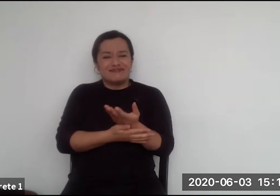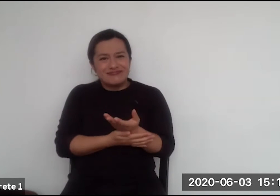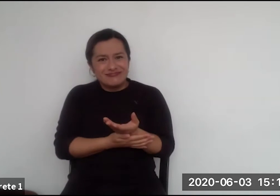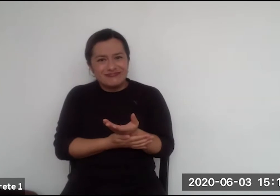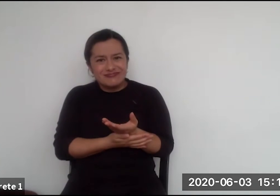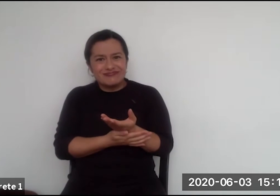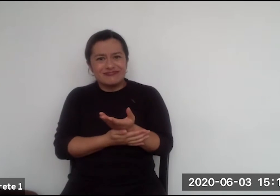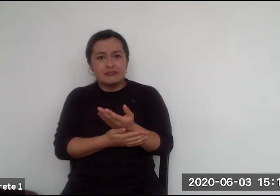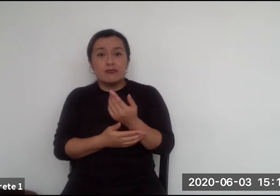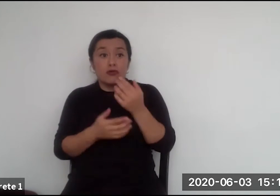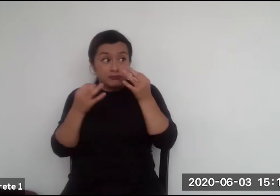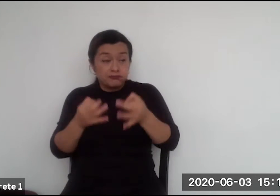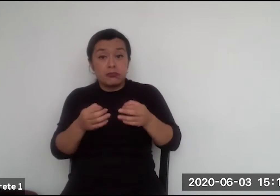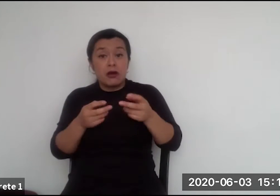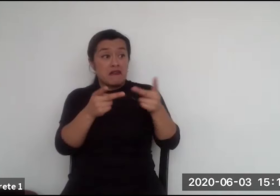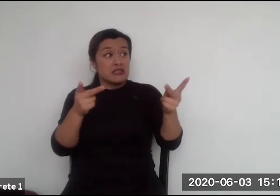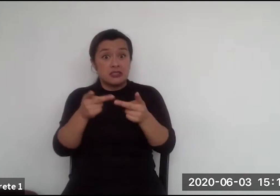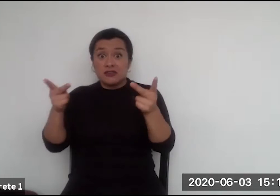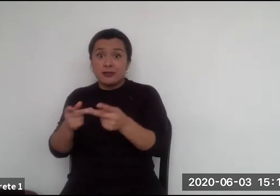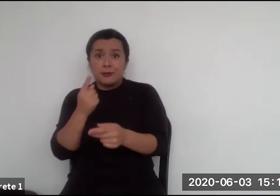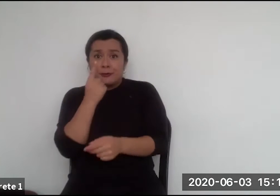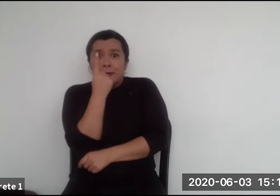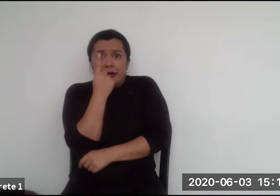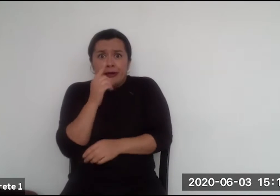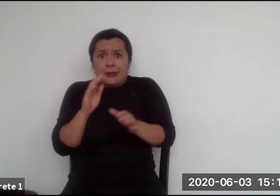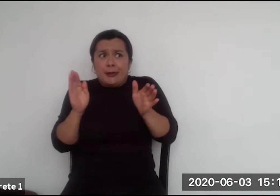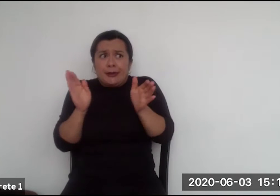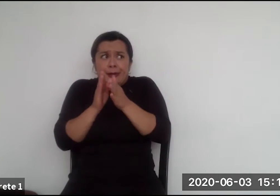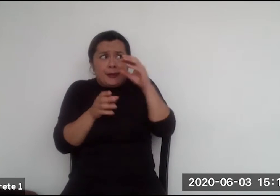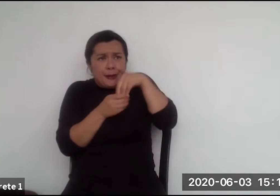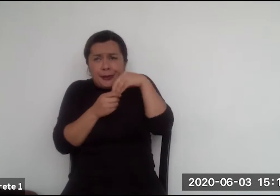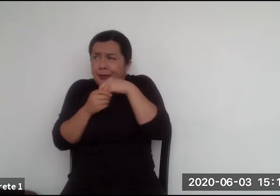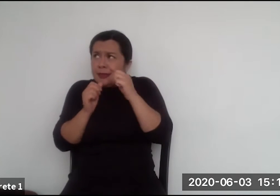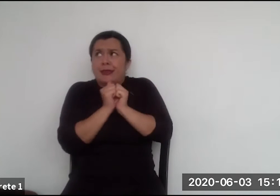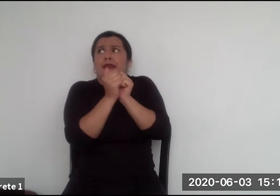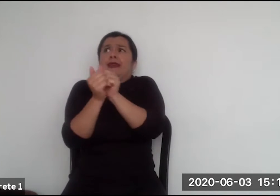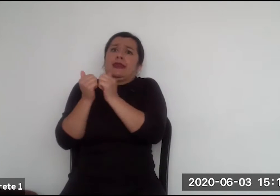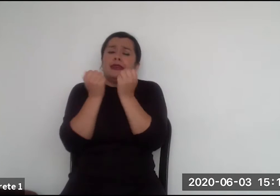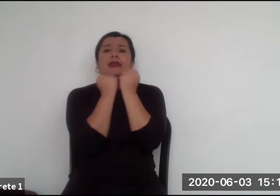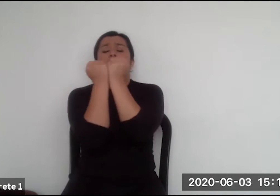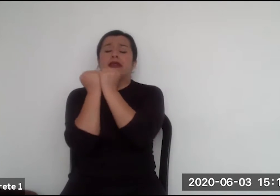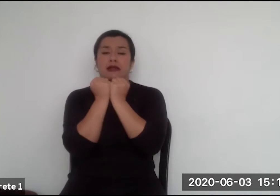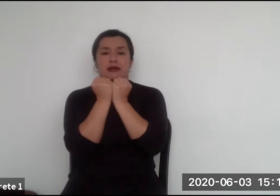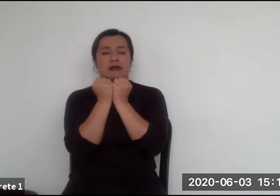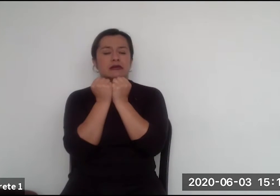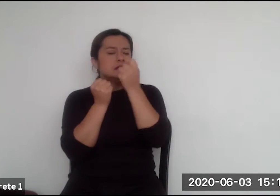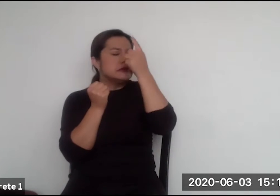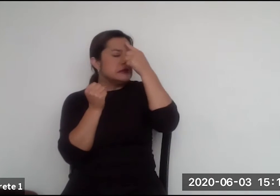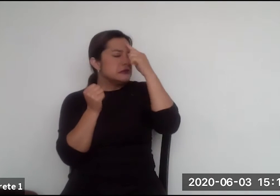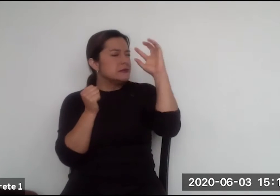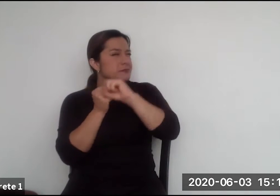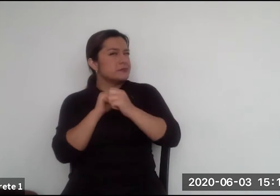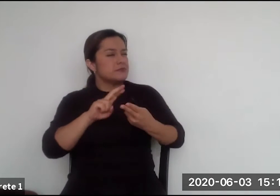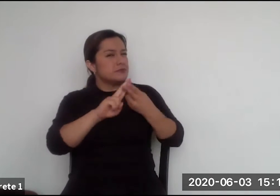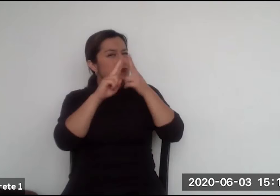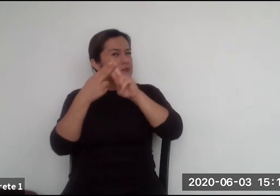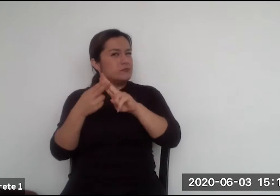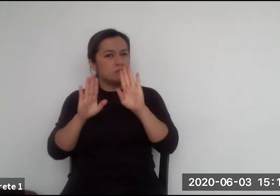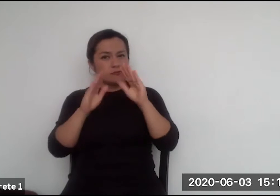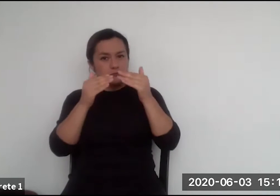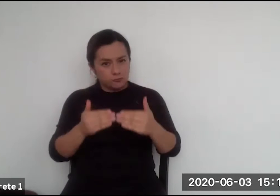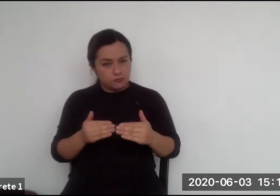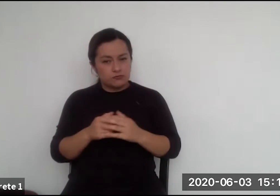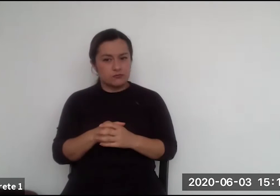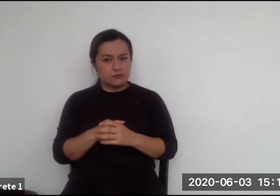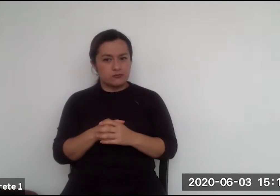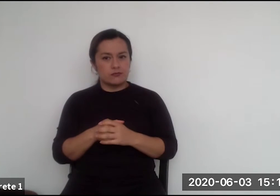siempre podrá haber otras habitaciones. Entonces quiero pensar todo esto con relación a la discapacidad,